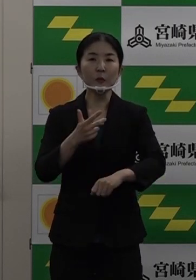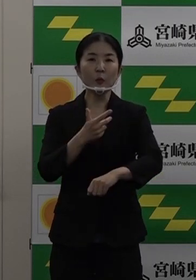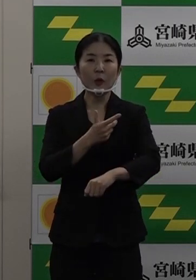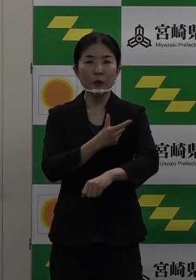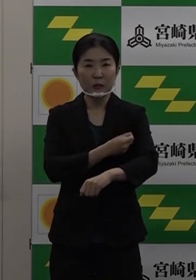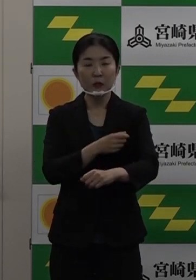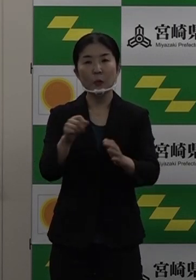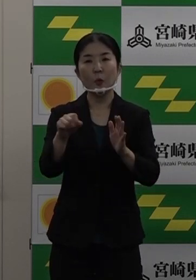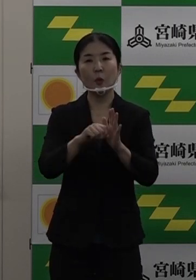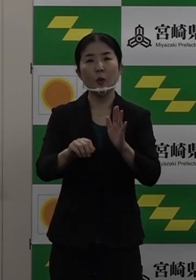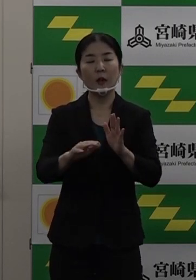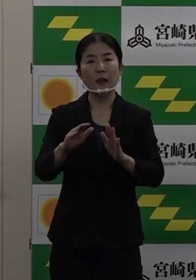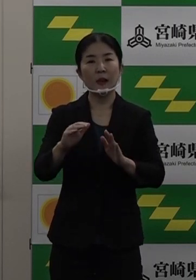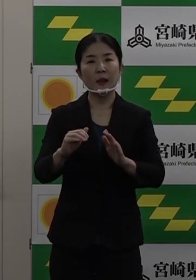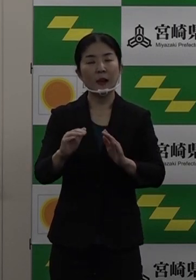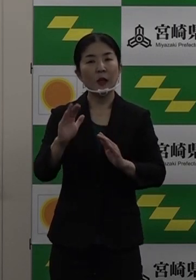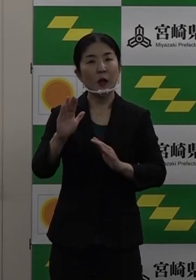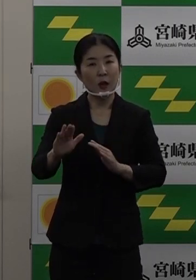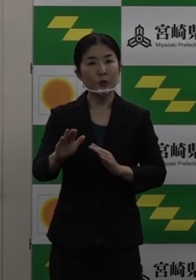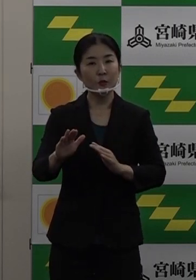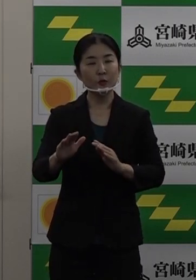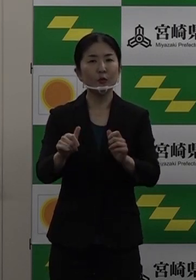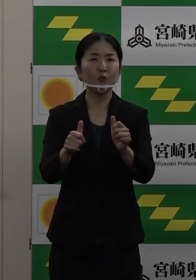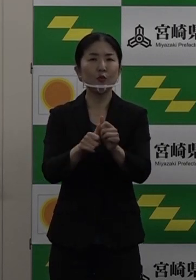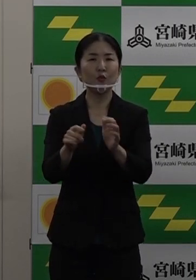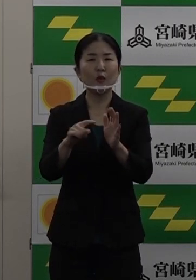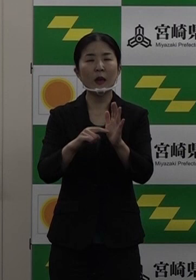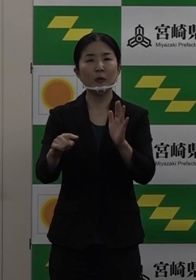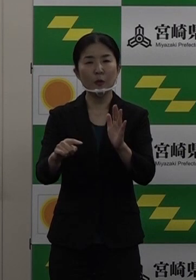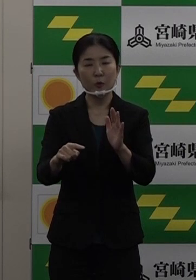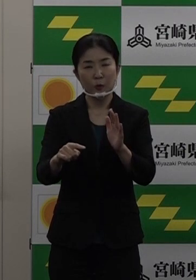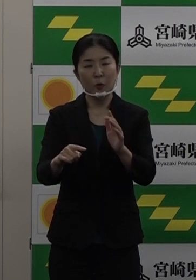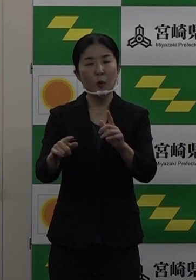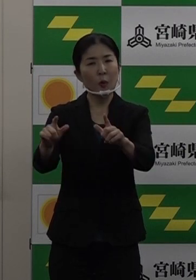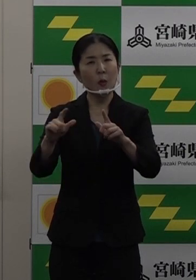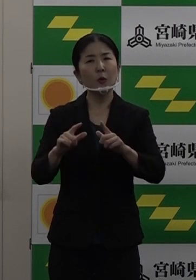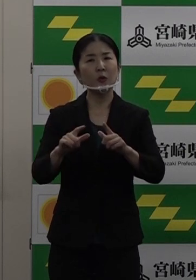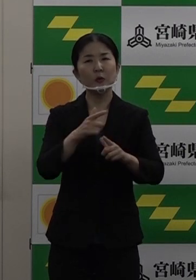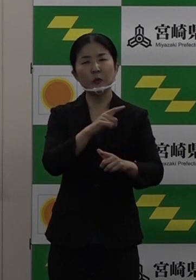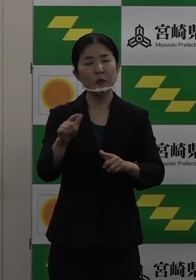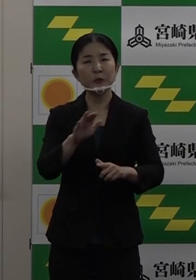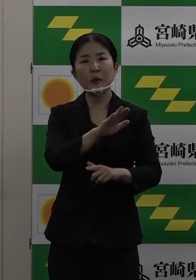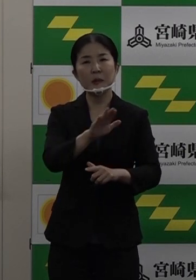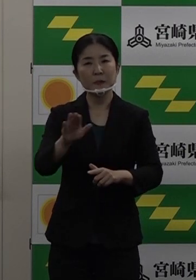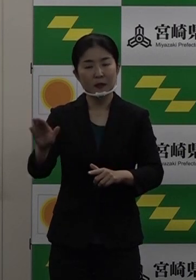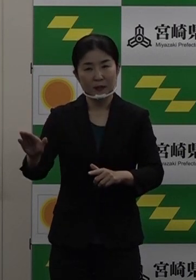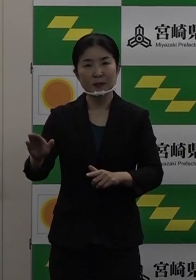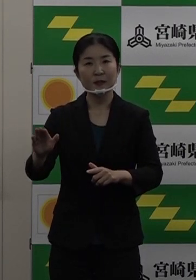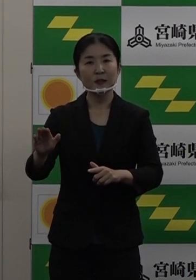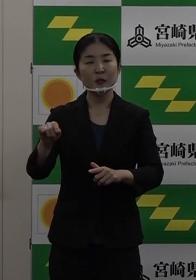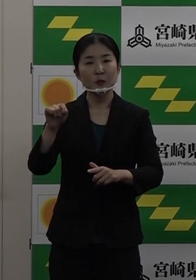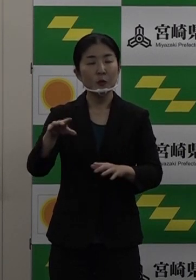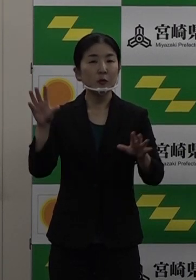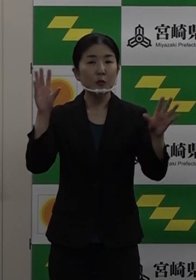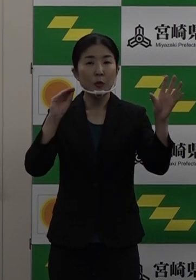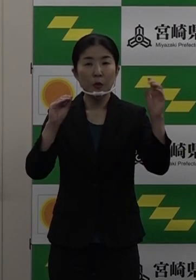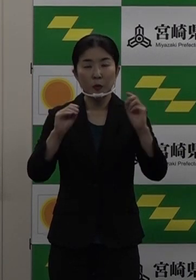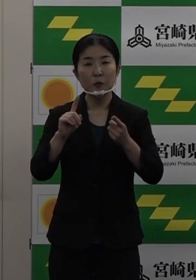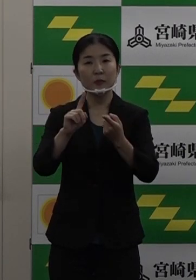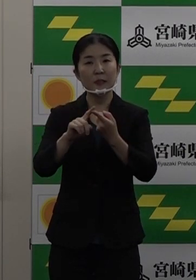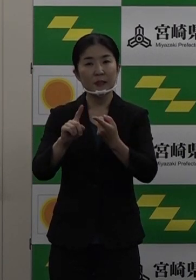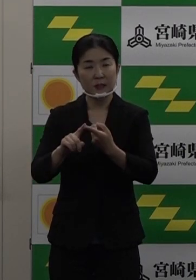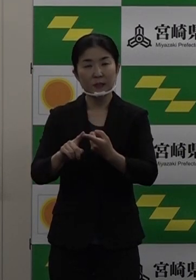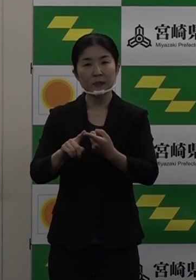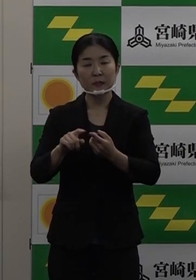今効果が高い、副反応についてもいろいろ報告もなされているところでありますが、そういった情報もしっかり適切に